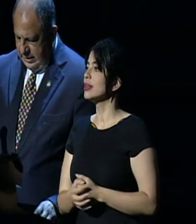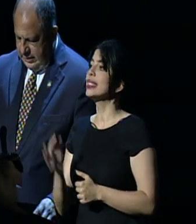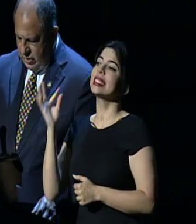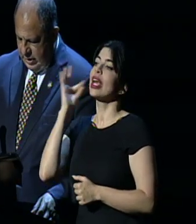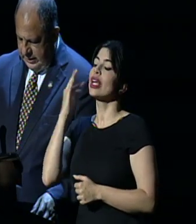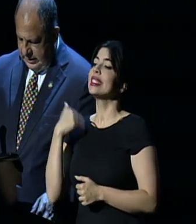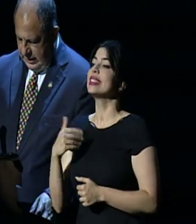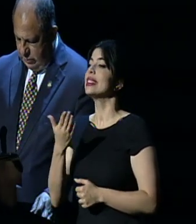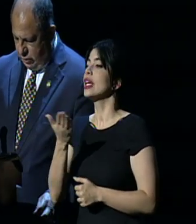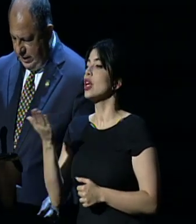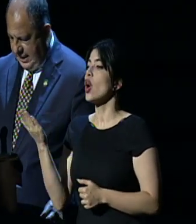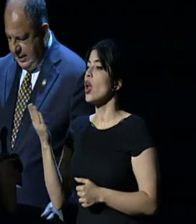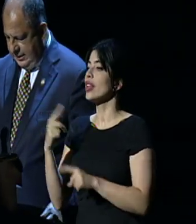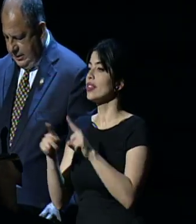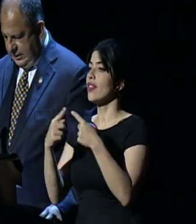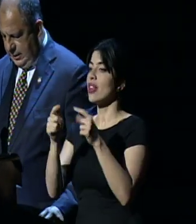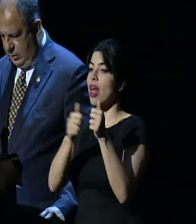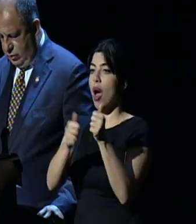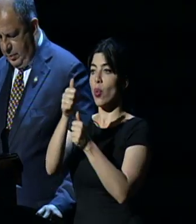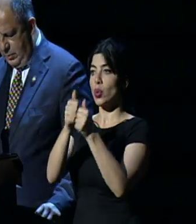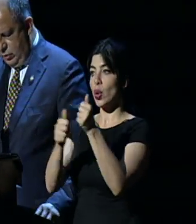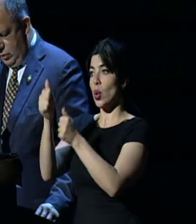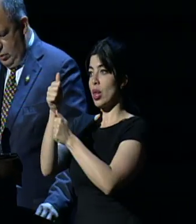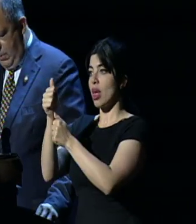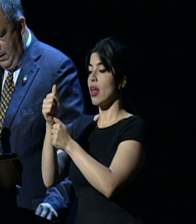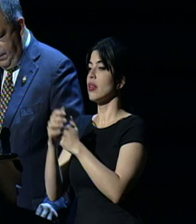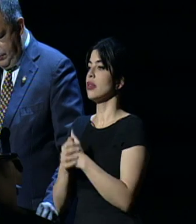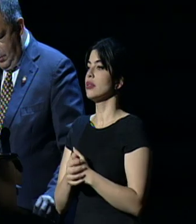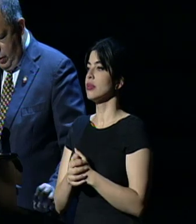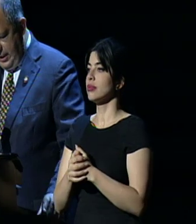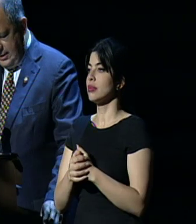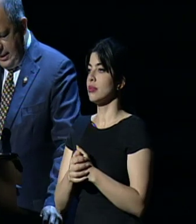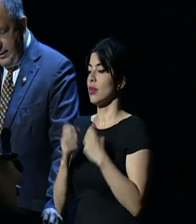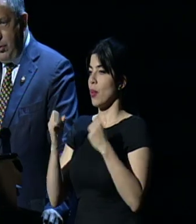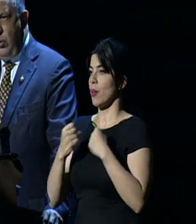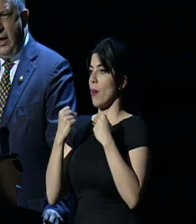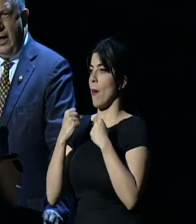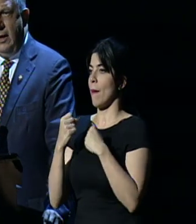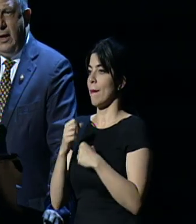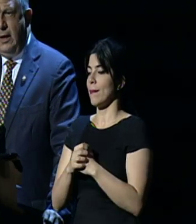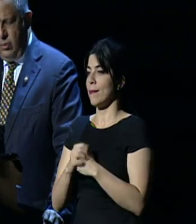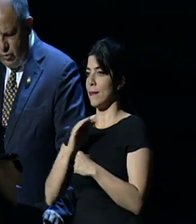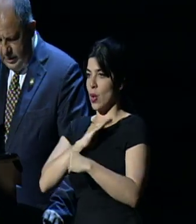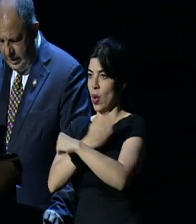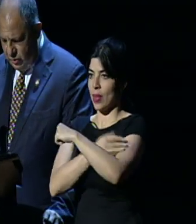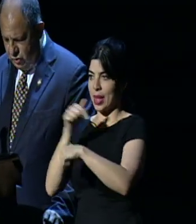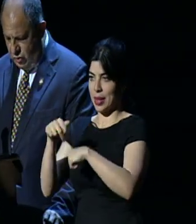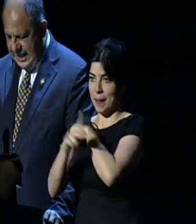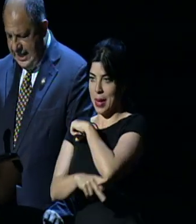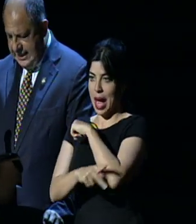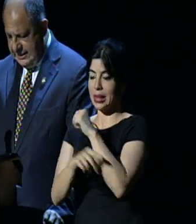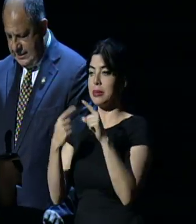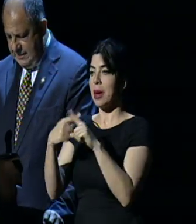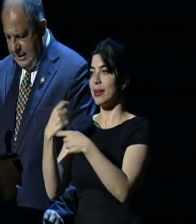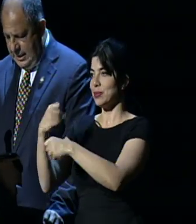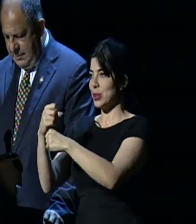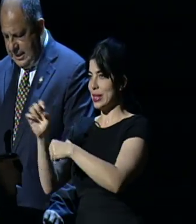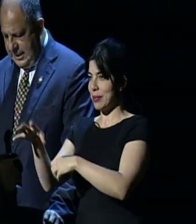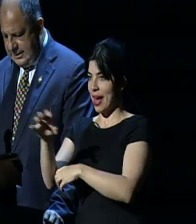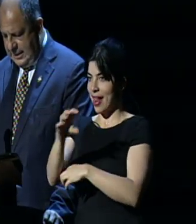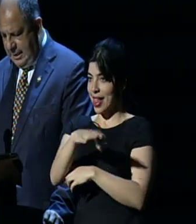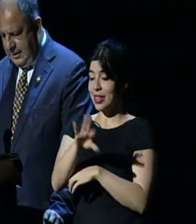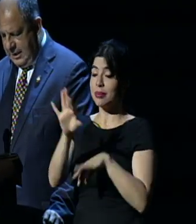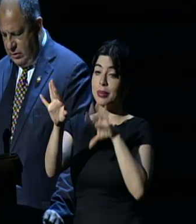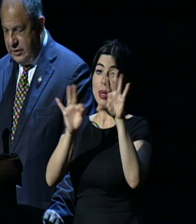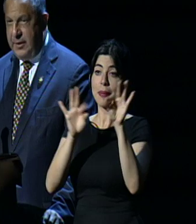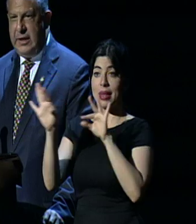señoras y señores autoridades de los supremos poderes de la República y de los gobiernos locales,